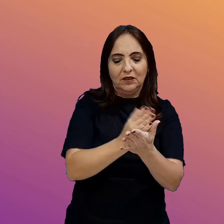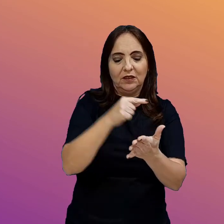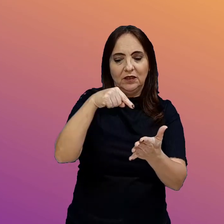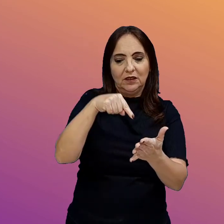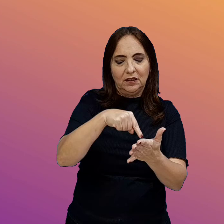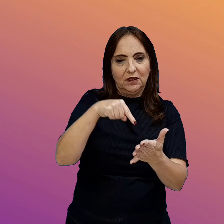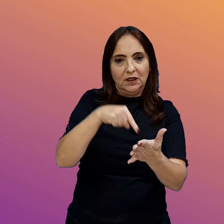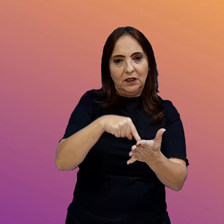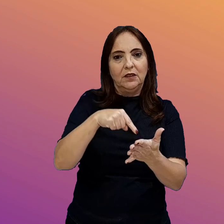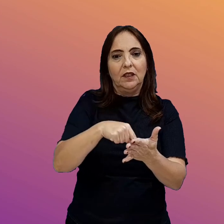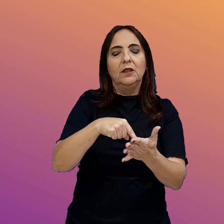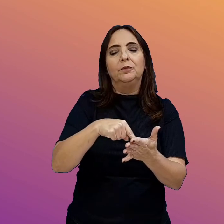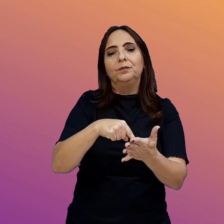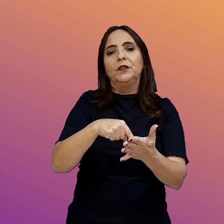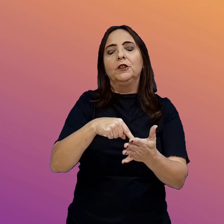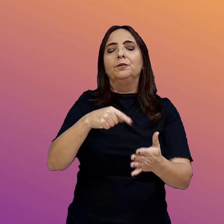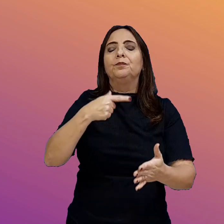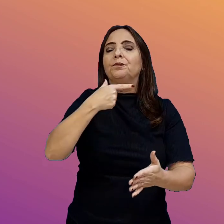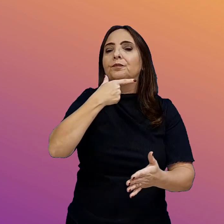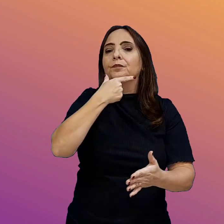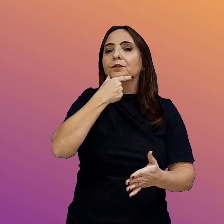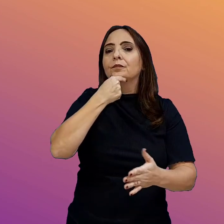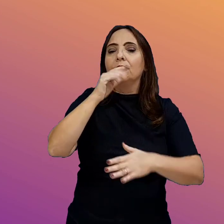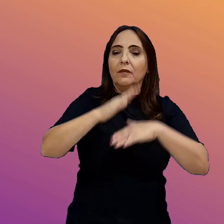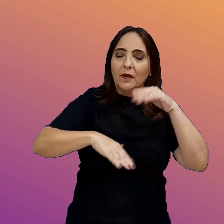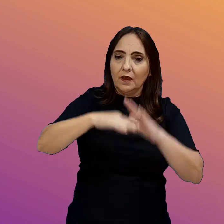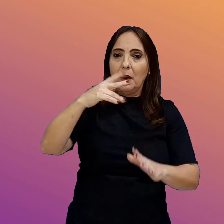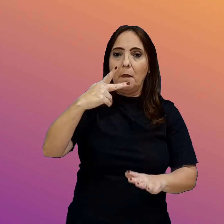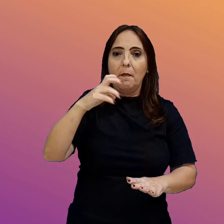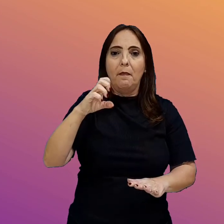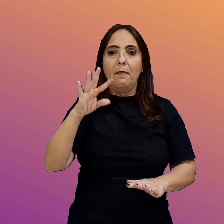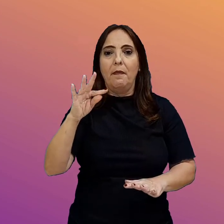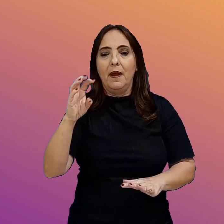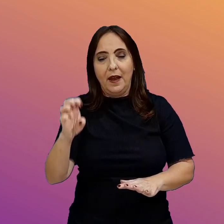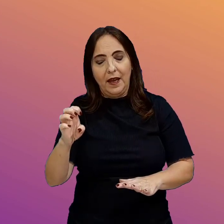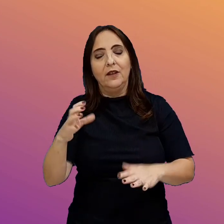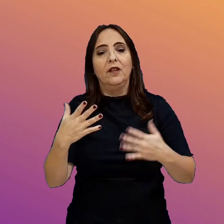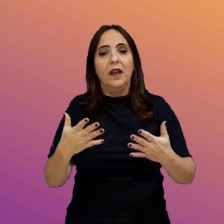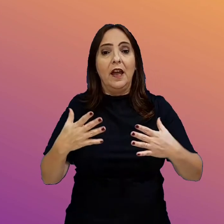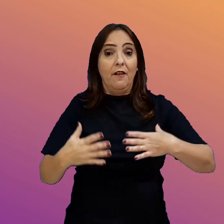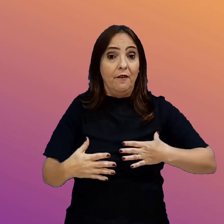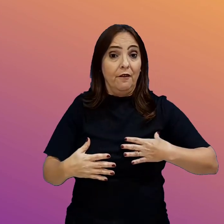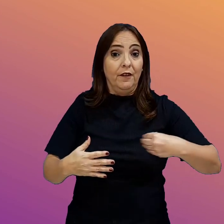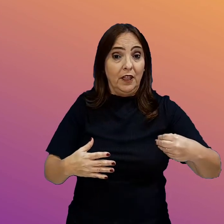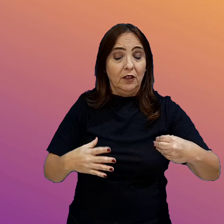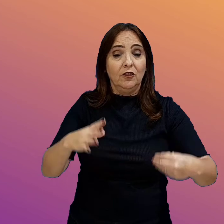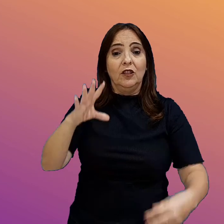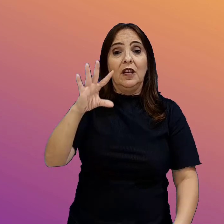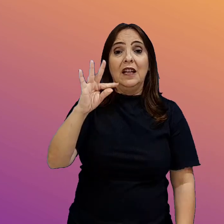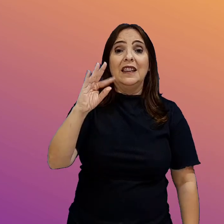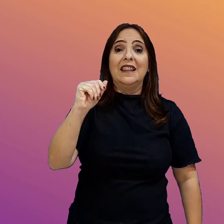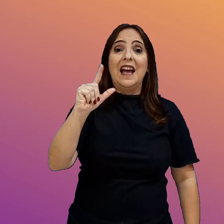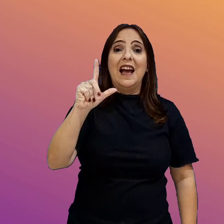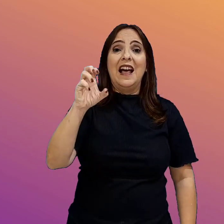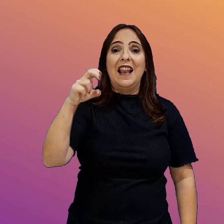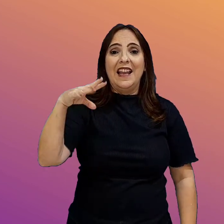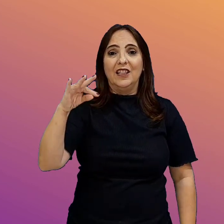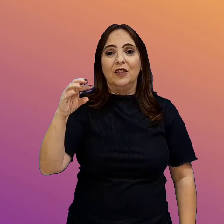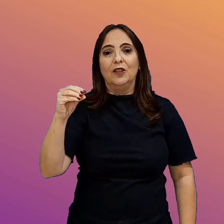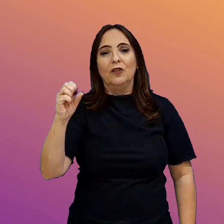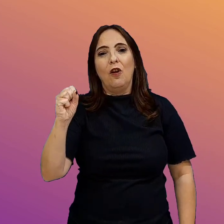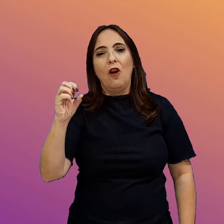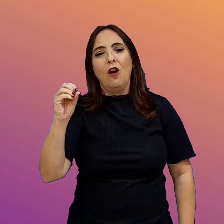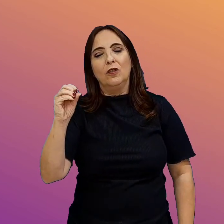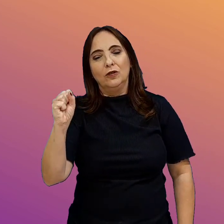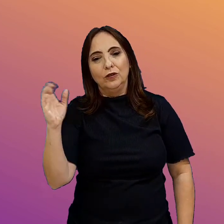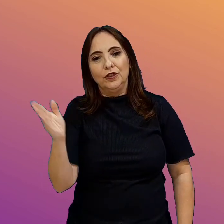do Pat Williams, Filhos Talentosos, Líderes Grandiosos. E aí